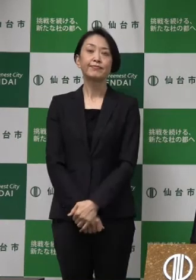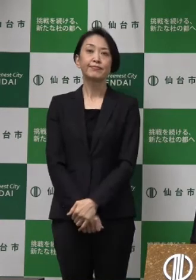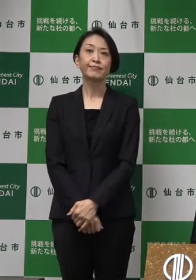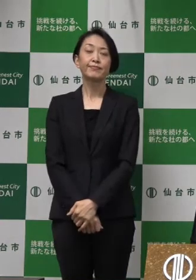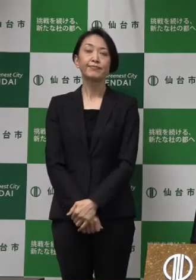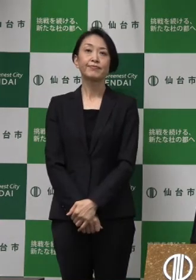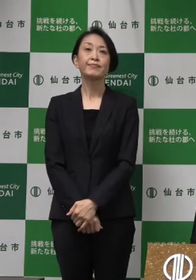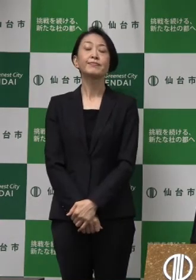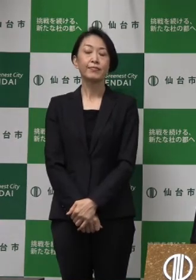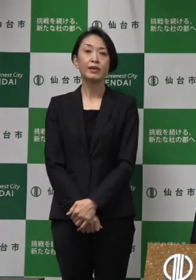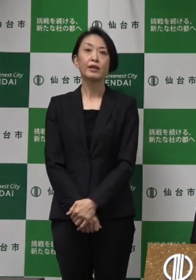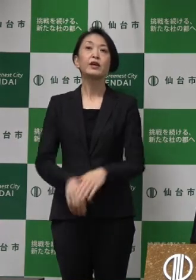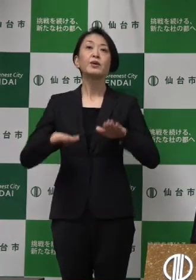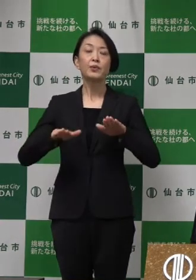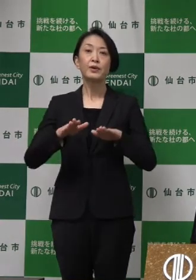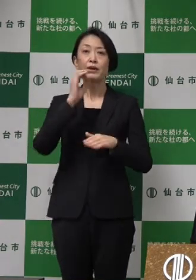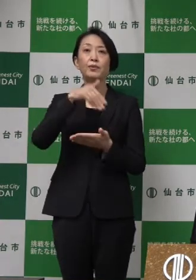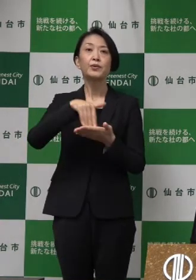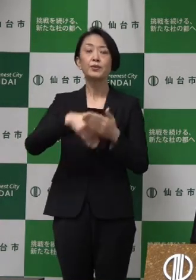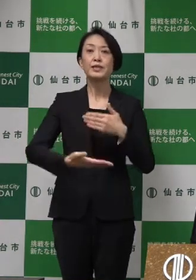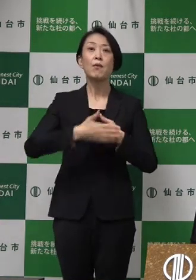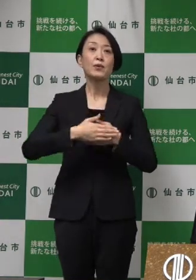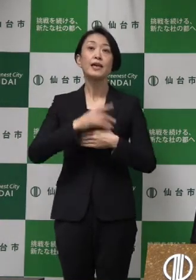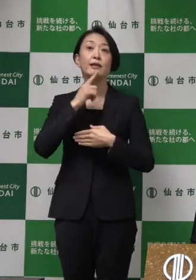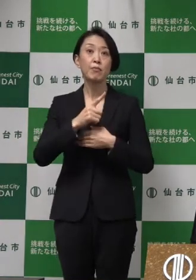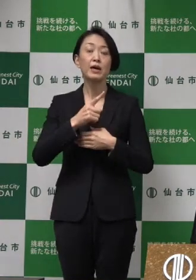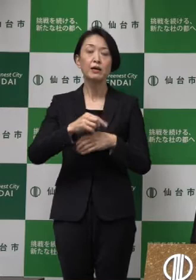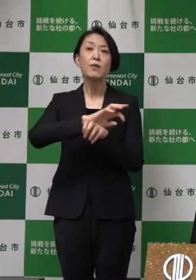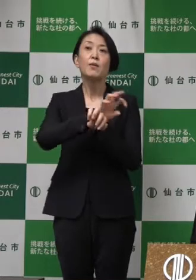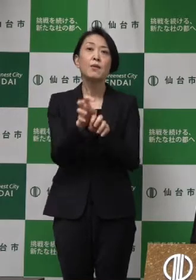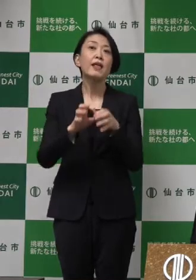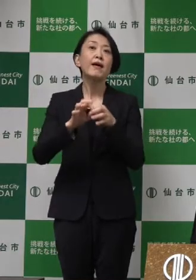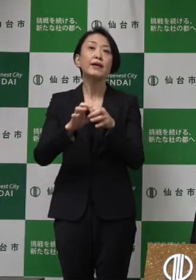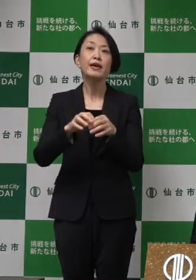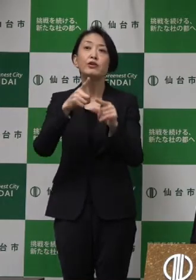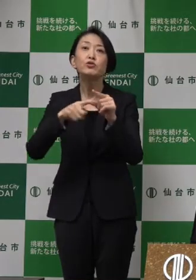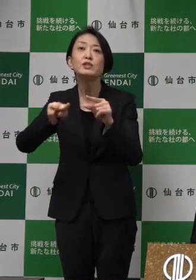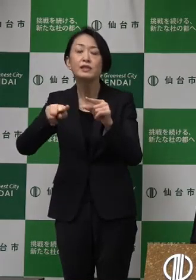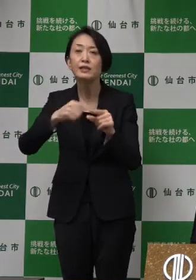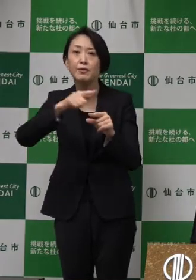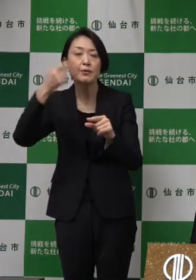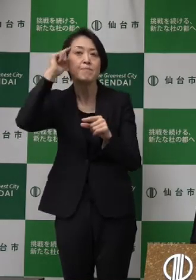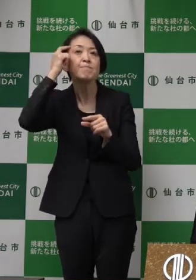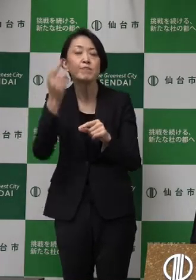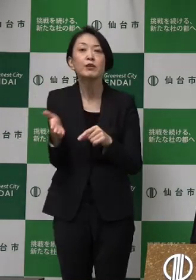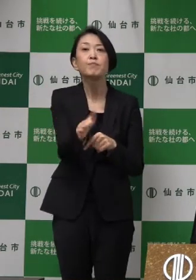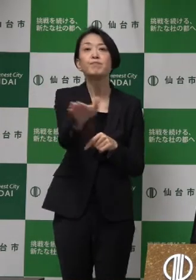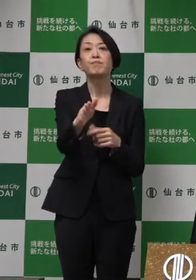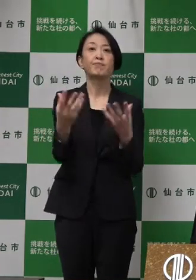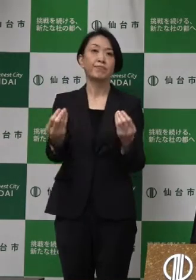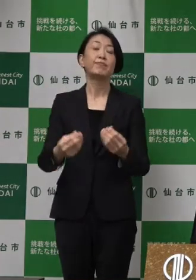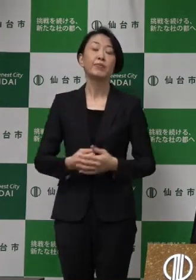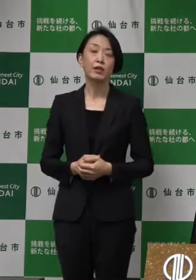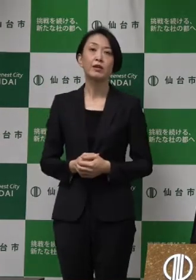今回の補正は新型コロナウイルス感染症対策のための予算を中心に計上したところでございます。